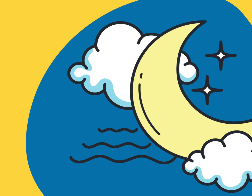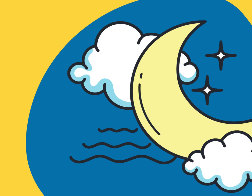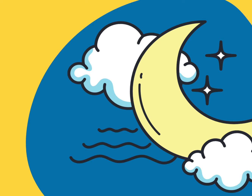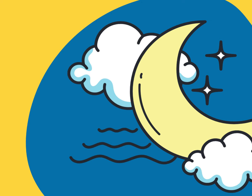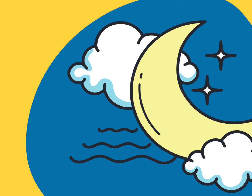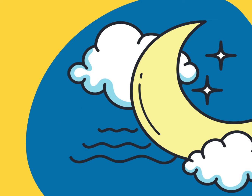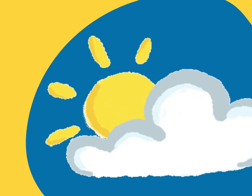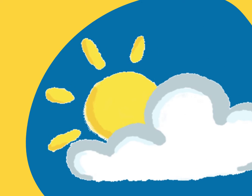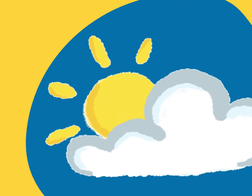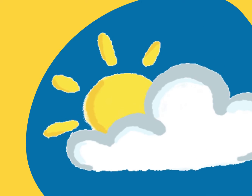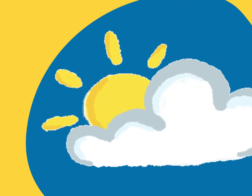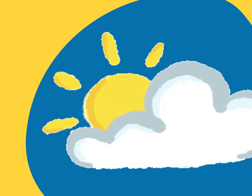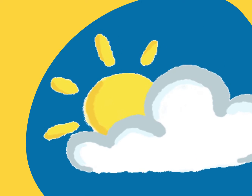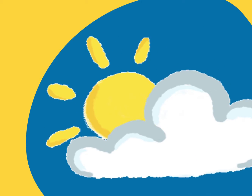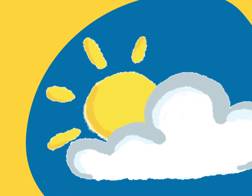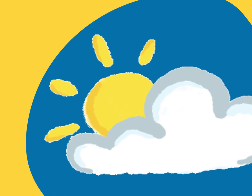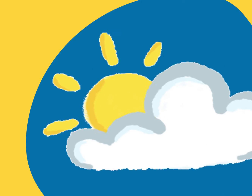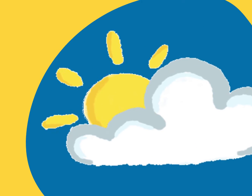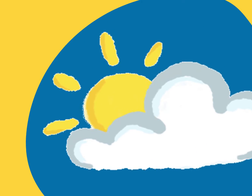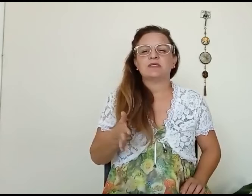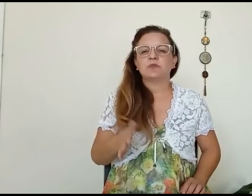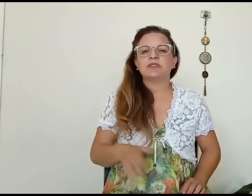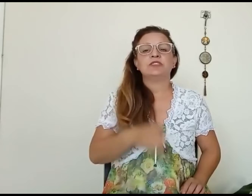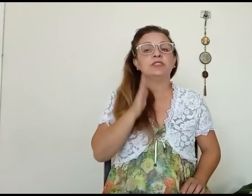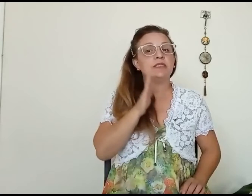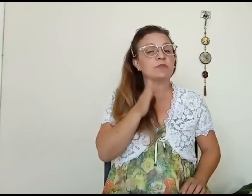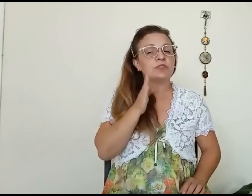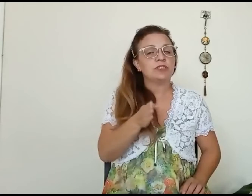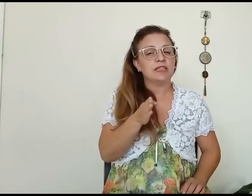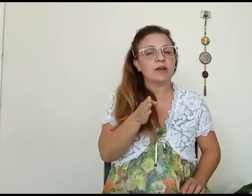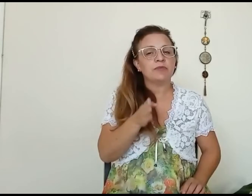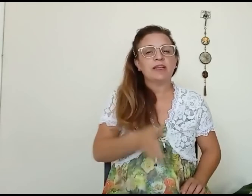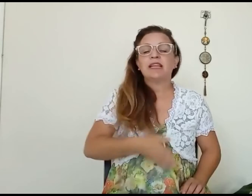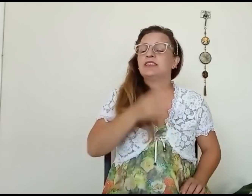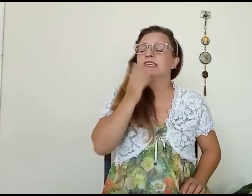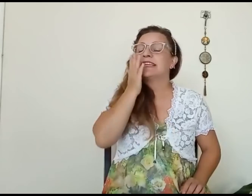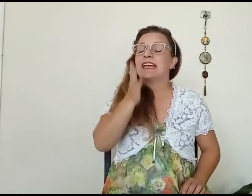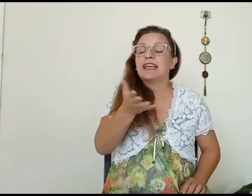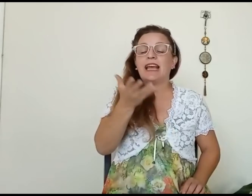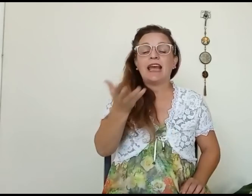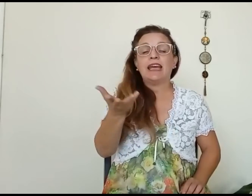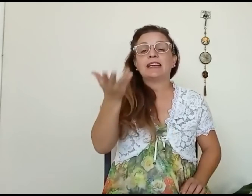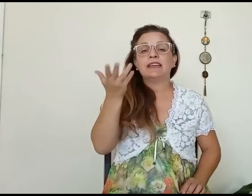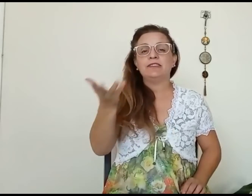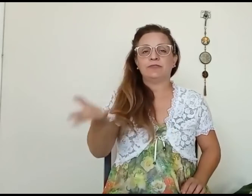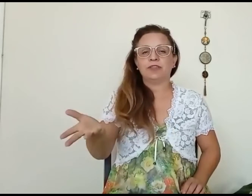noite. E pela manhã as duas discutiram de quem era aquele filho.